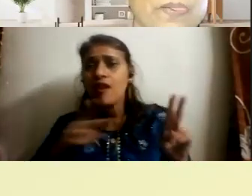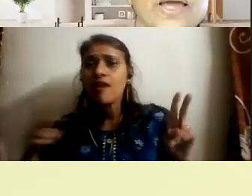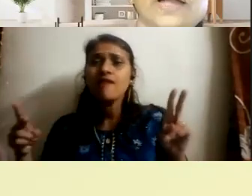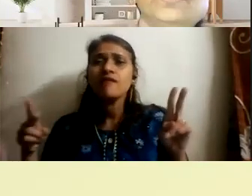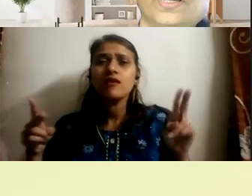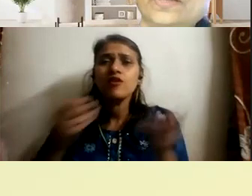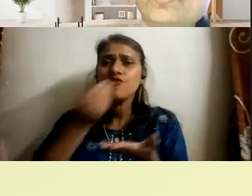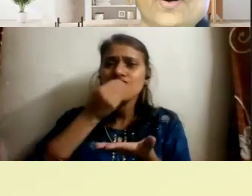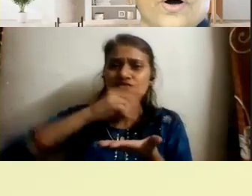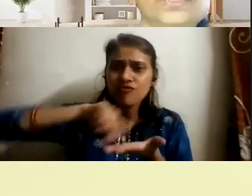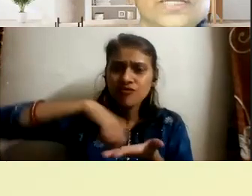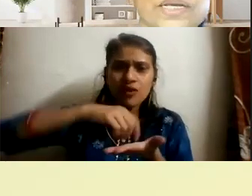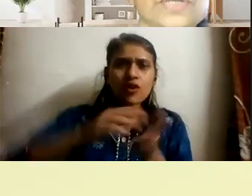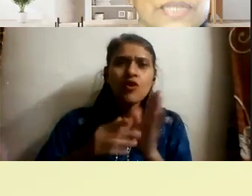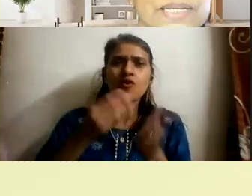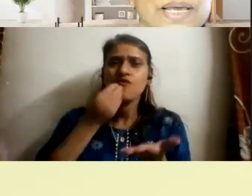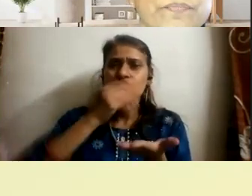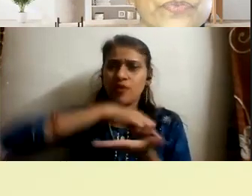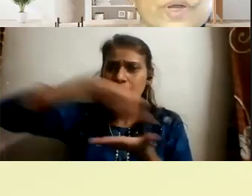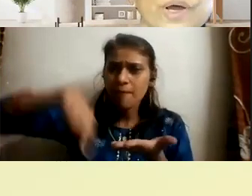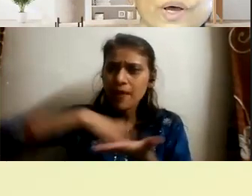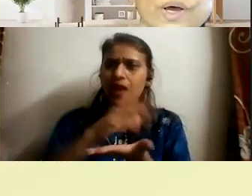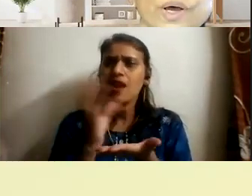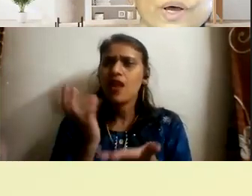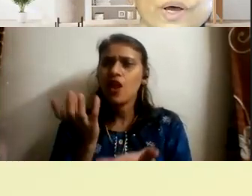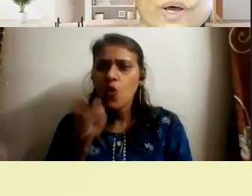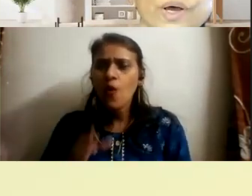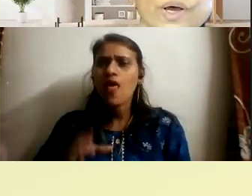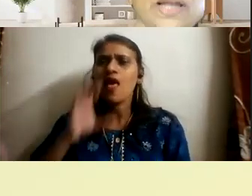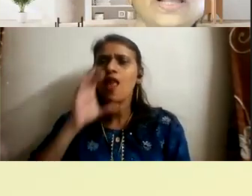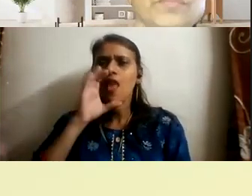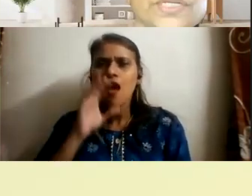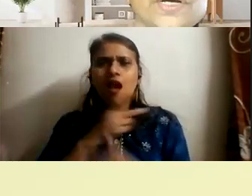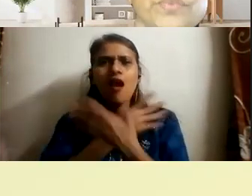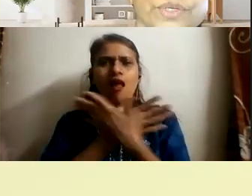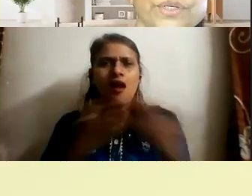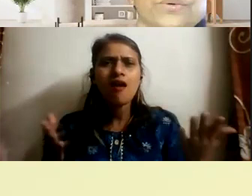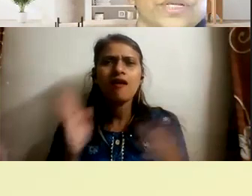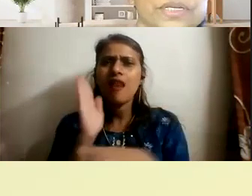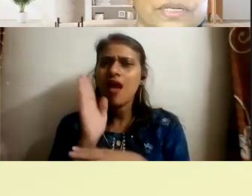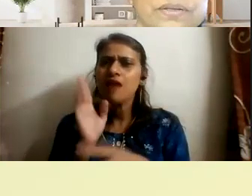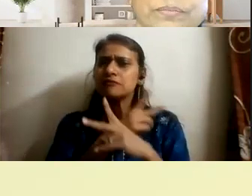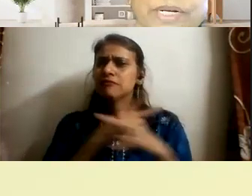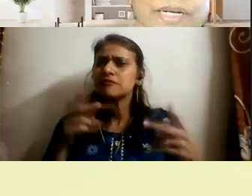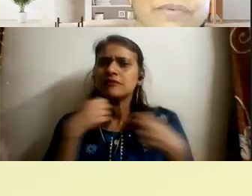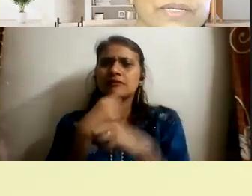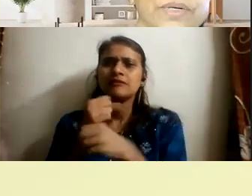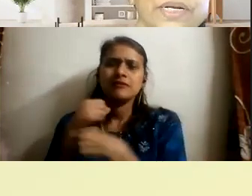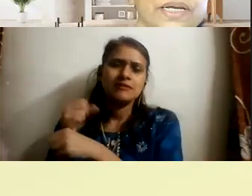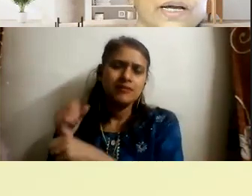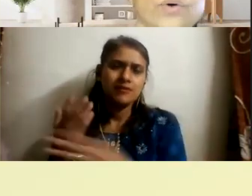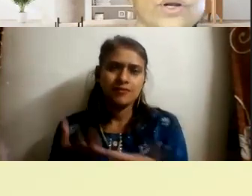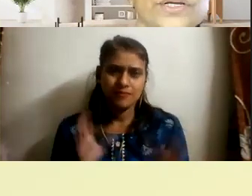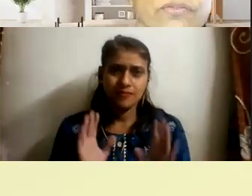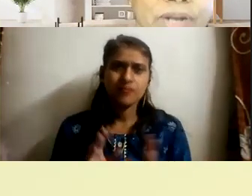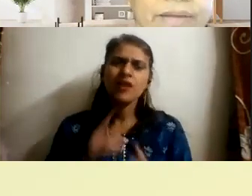बनाते हैं, एंड उनका एक बहुत अच्छा बिजनेस है. सो मैं ये सवाल हमेशा पूछती हूँ कि पर्सन विद डिसेबिलिटी